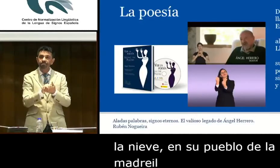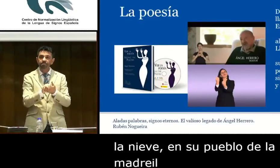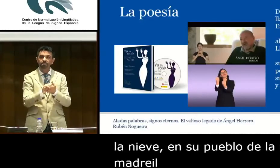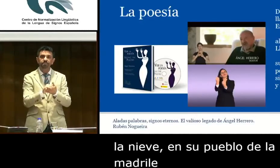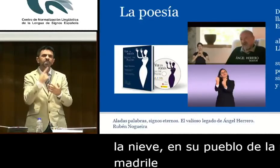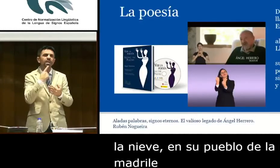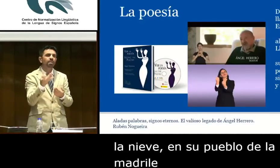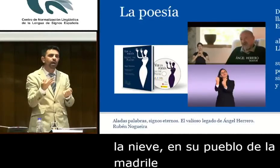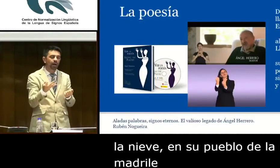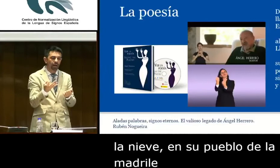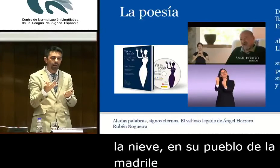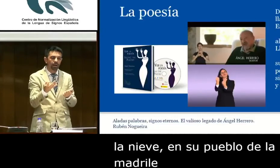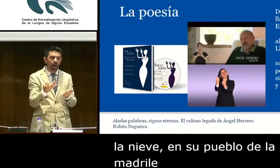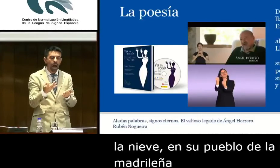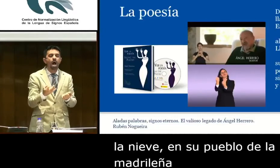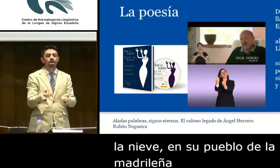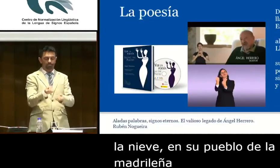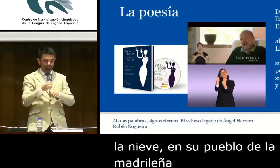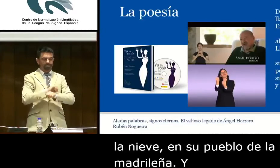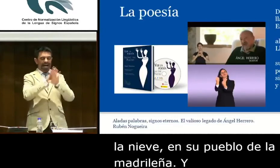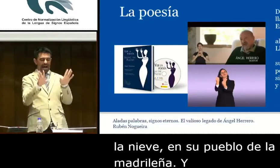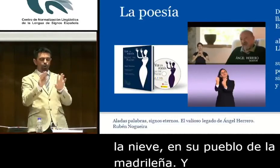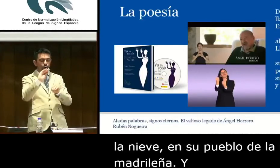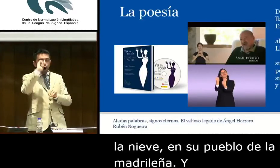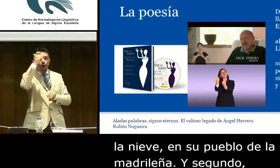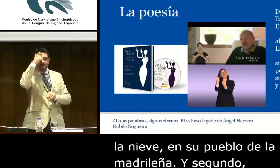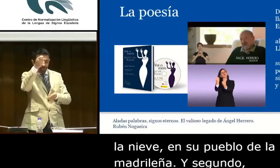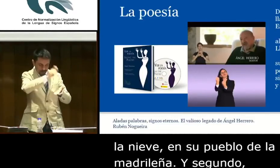descifra su concepción de la escritura,